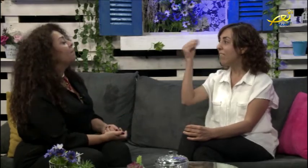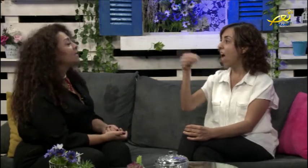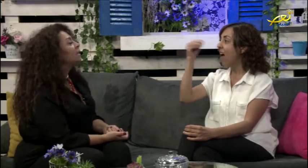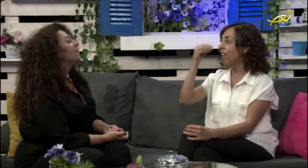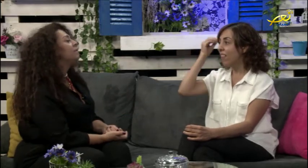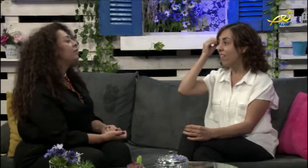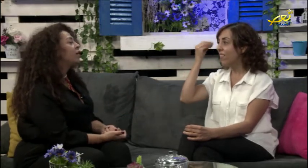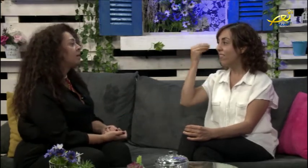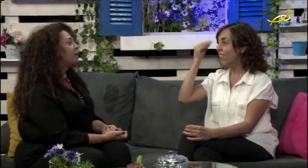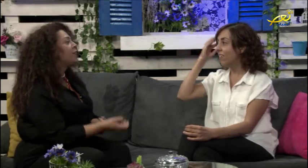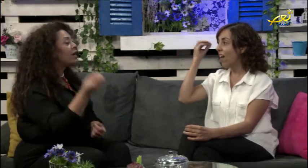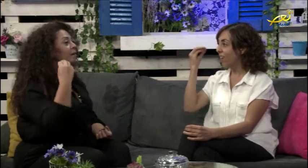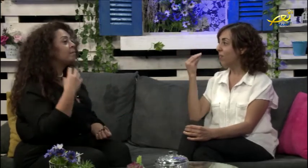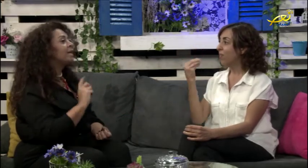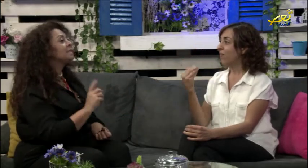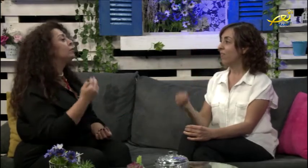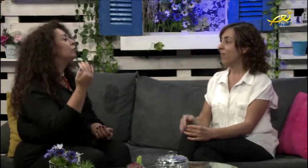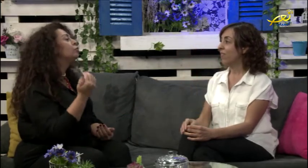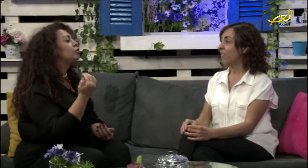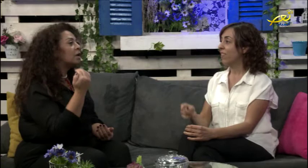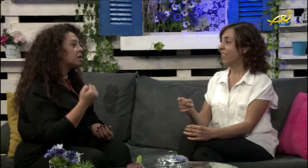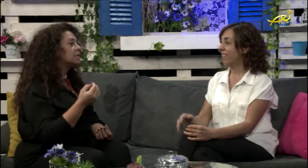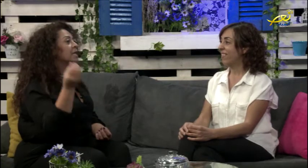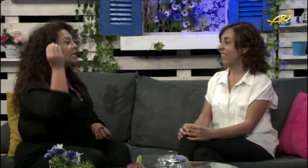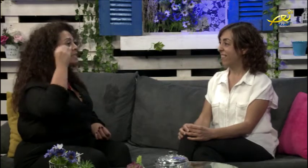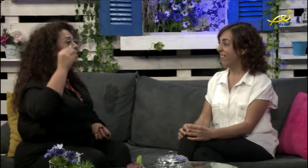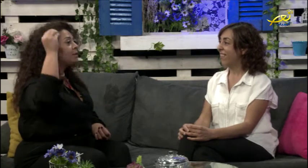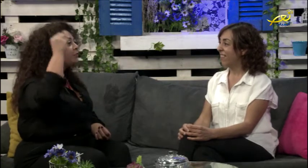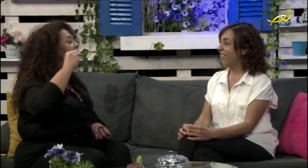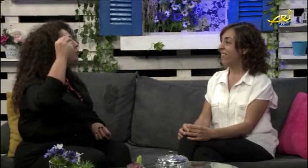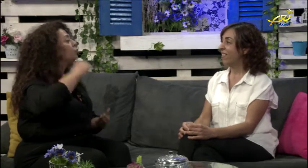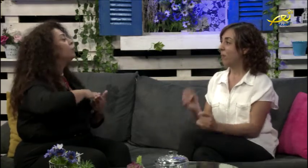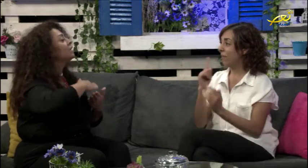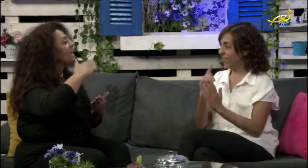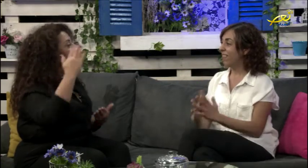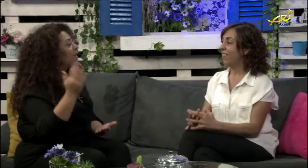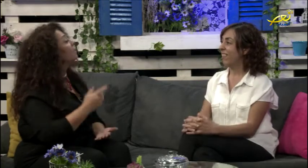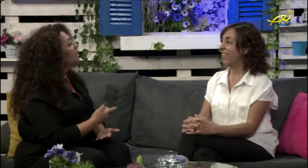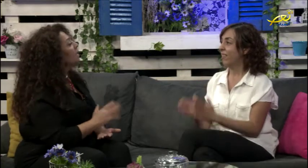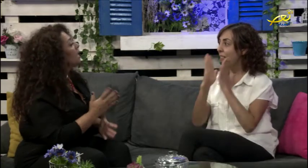أهميتها هي بالفهم، الفهم ما لازم يكون منتقص، لازم الفهم يكون كامل.